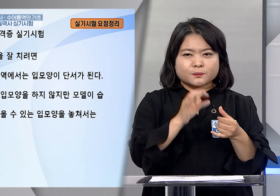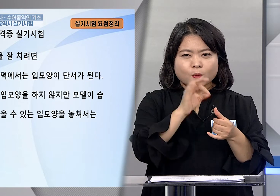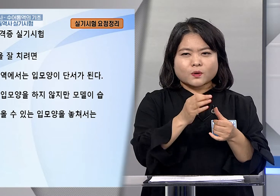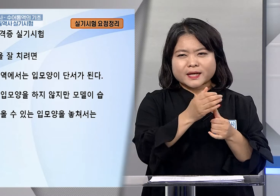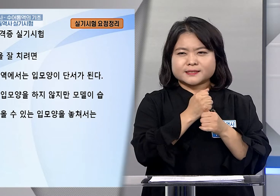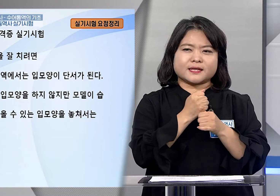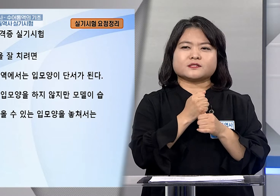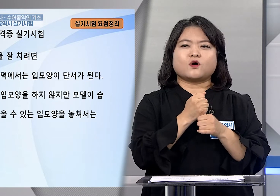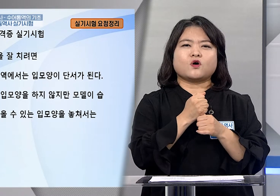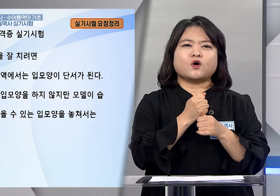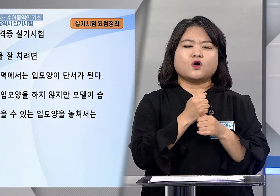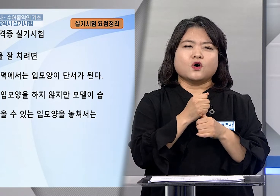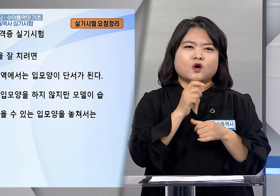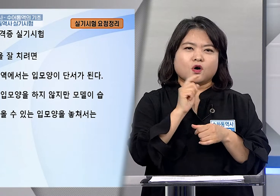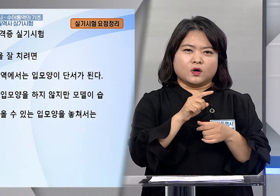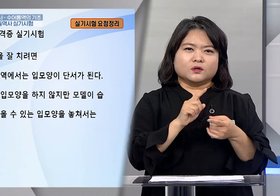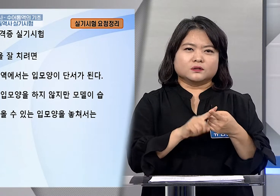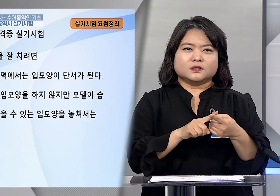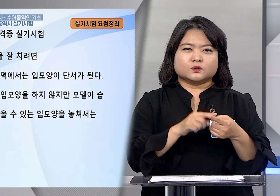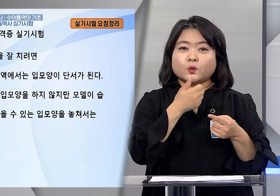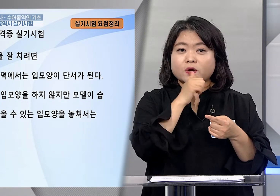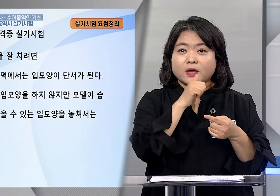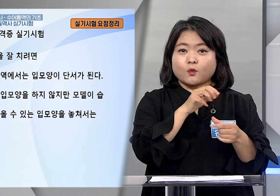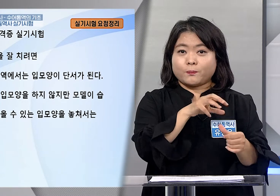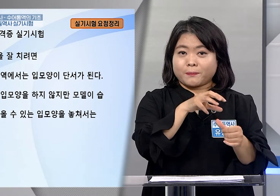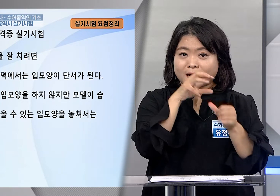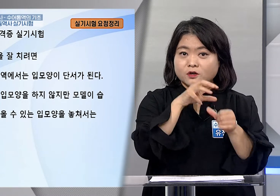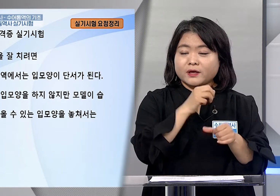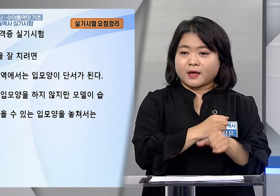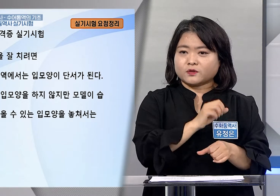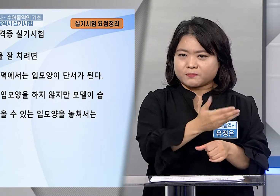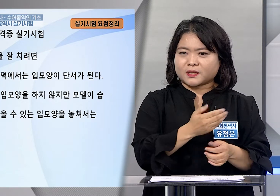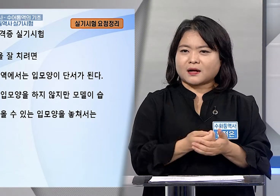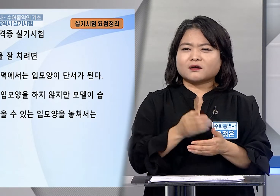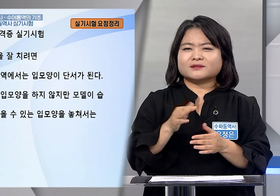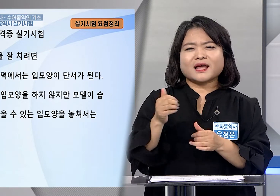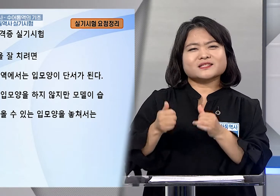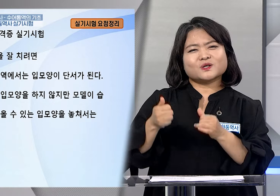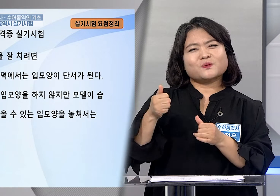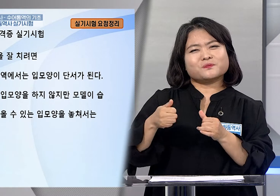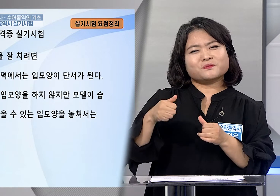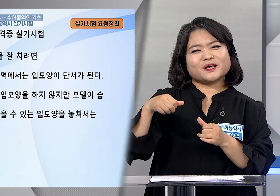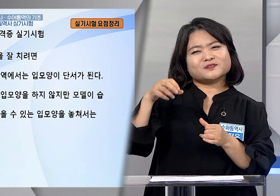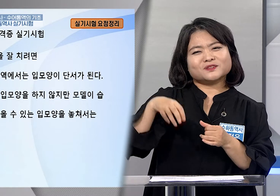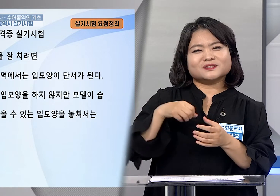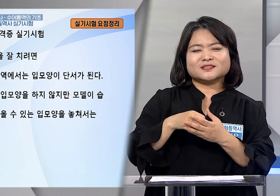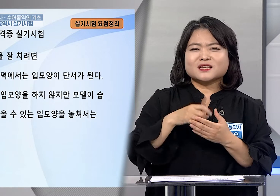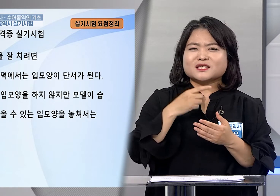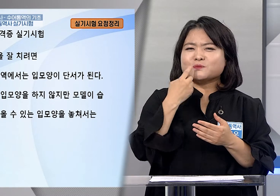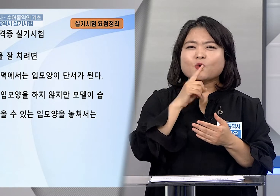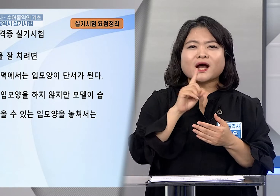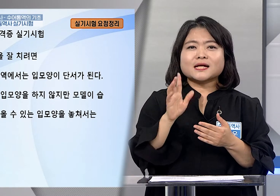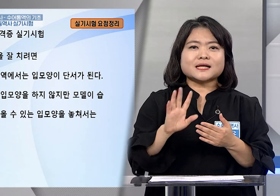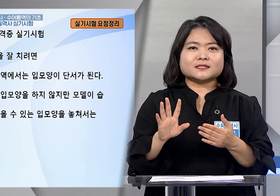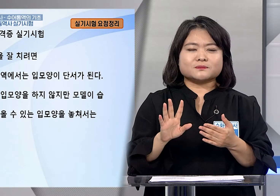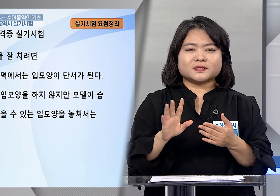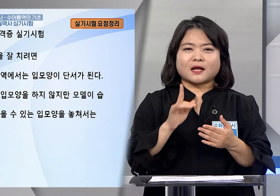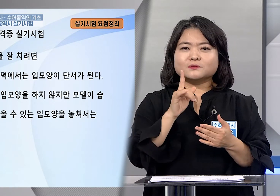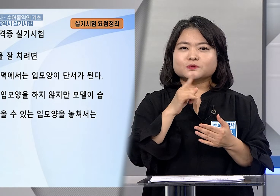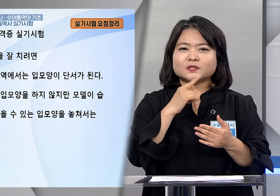보고 캐치해서 통역에 반영해야 됩니다. 그런데 시험에서는 입모양 하지 않습니다. 일부러 입을